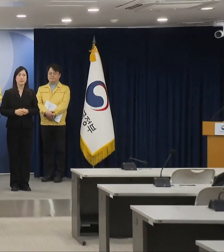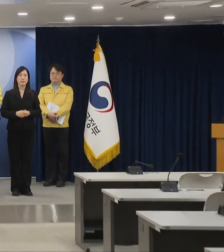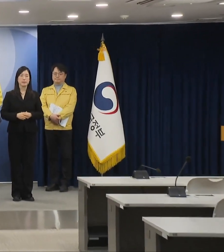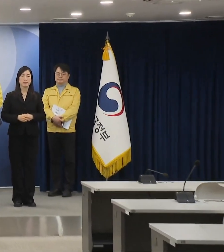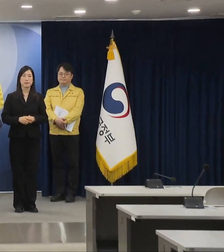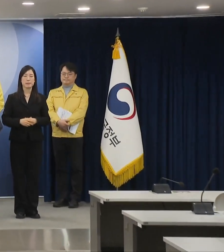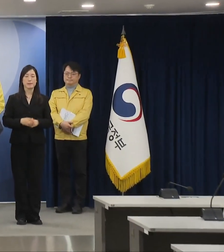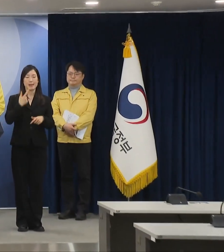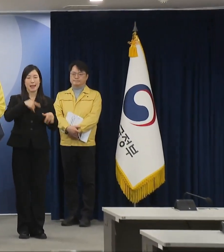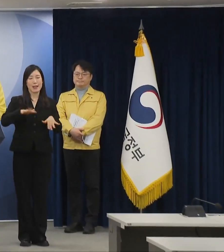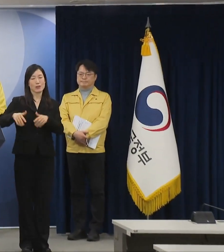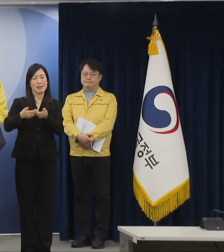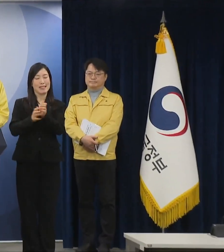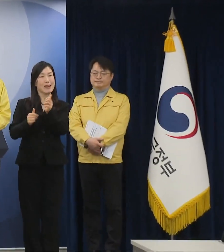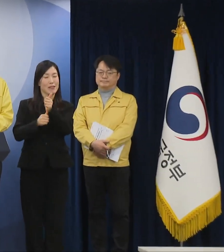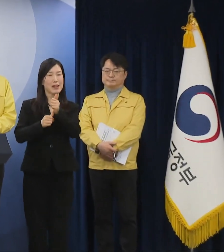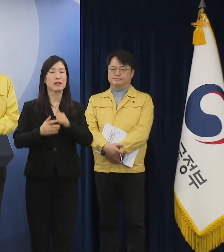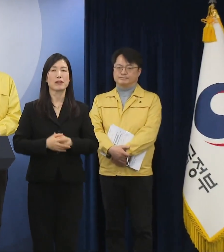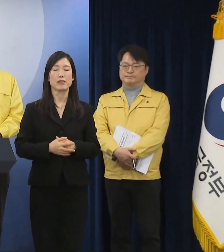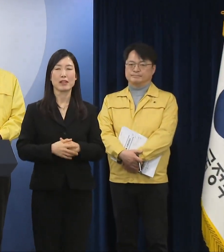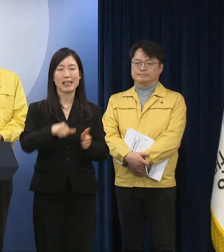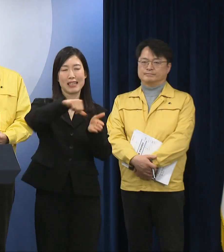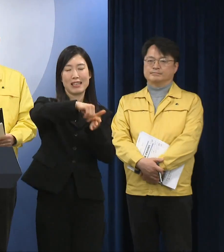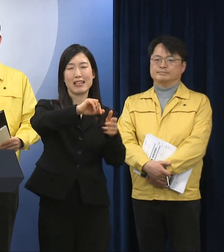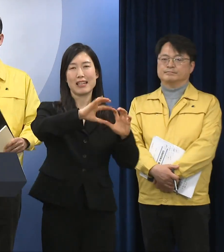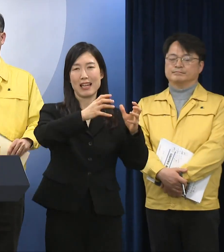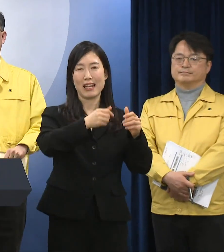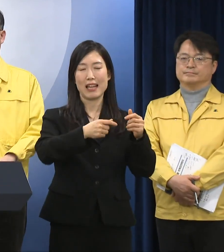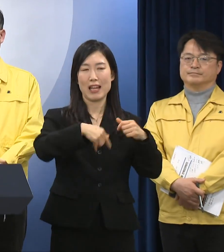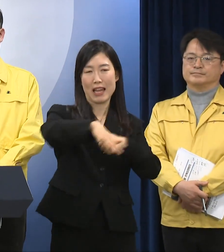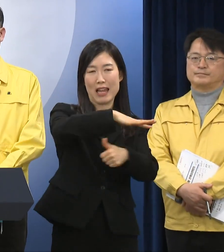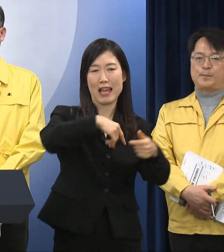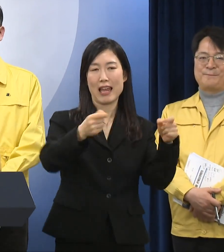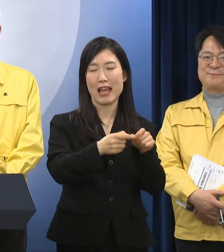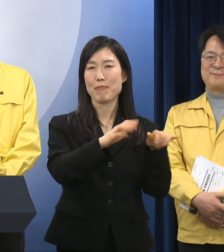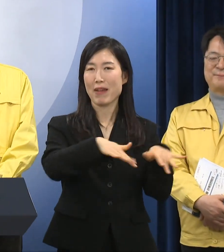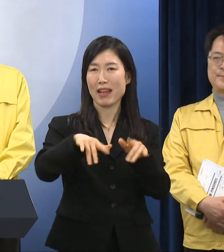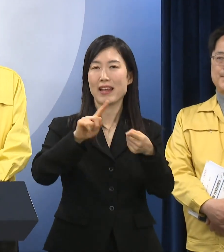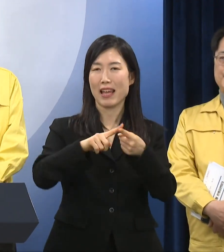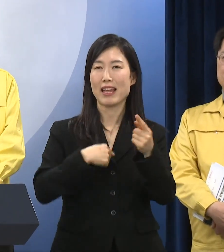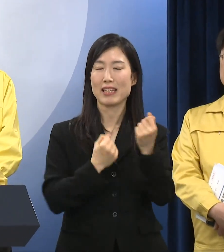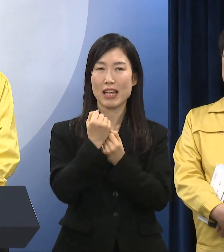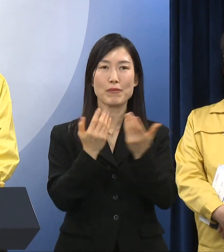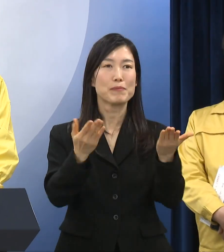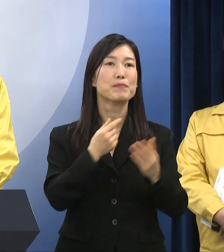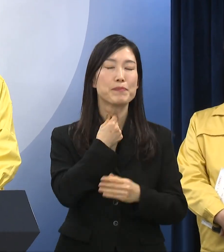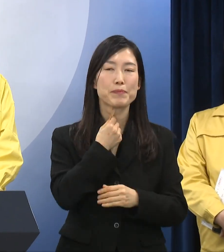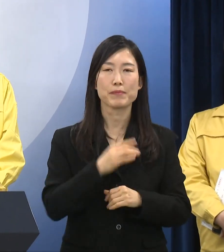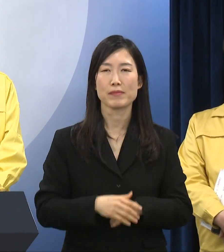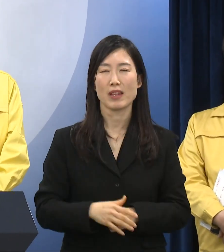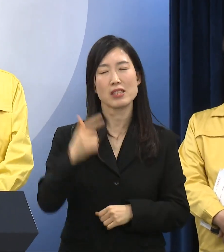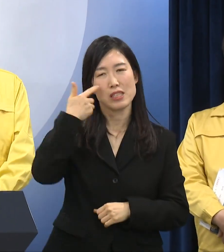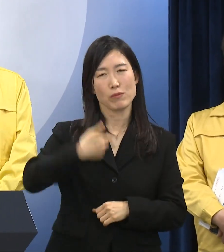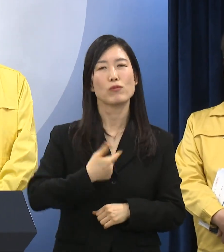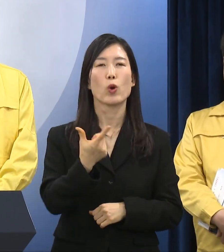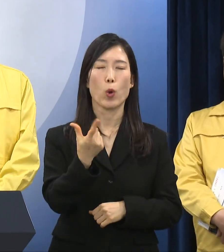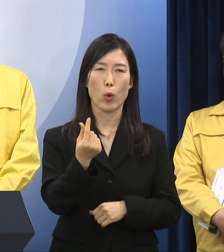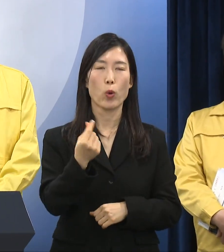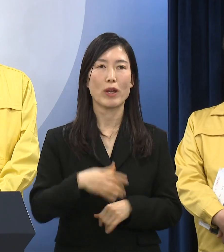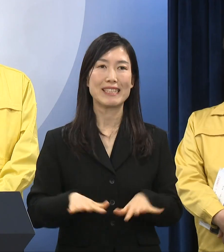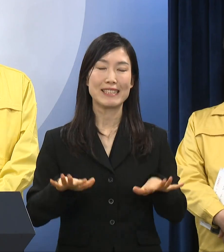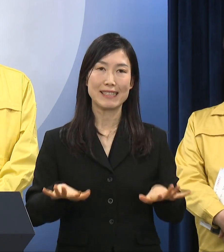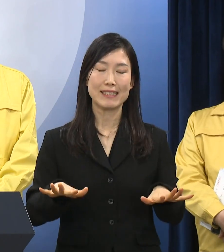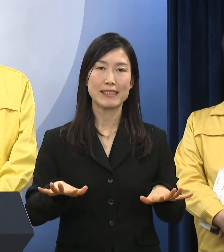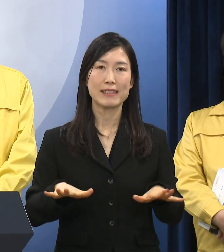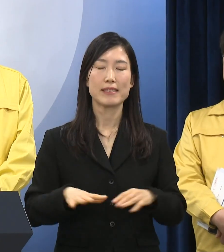네, 해양사무 차관입니다. 호르무즈 해협과 관련해서 말씀드리겠습니다. 말씀 주신 것과 같이